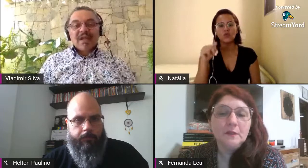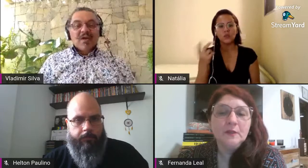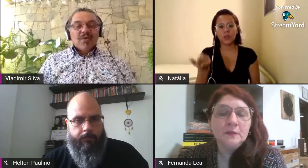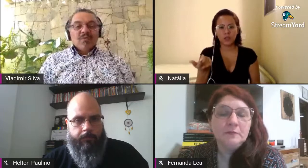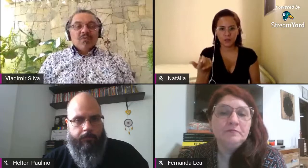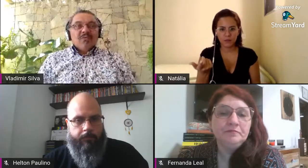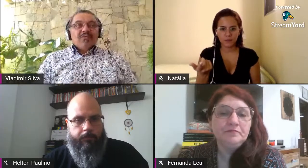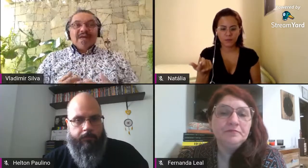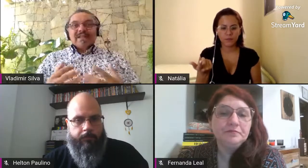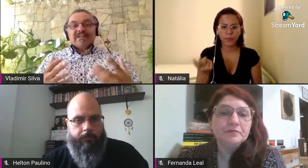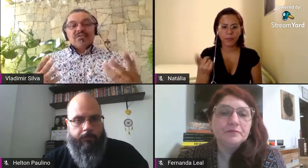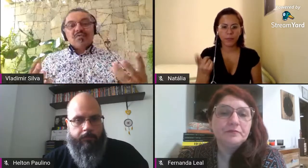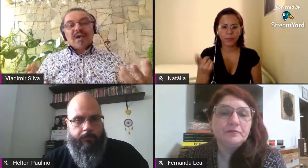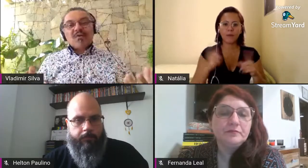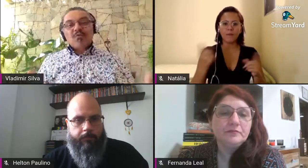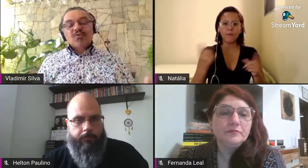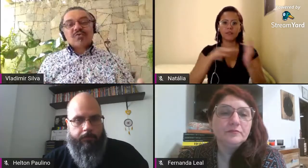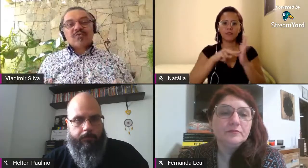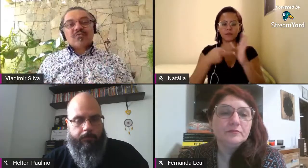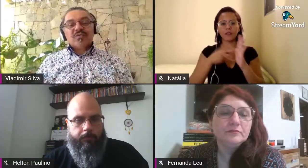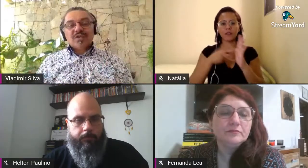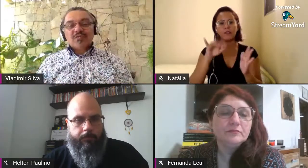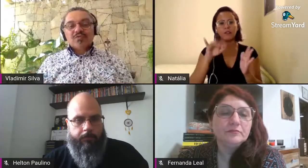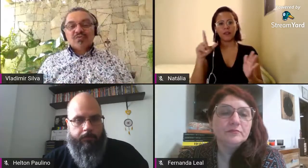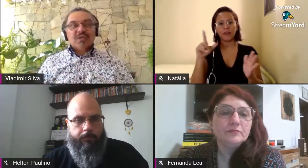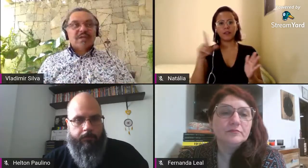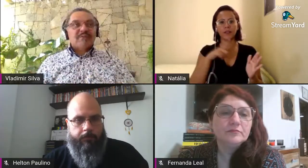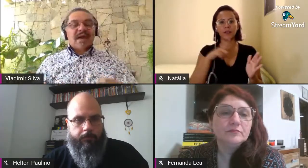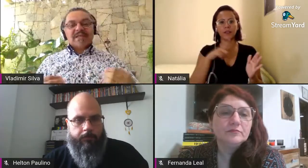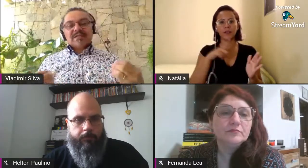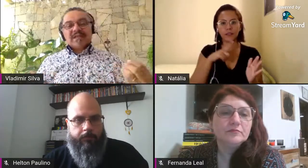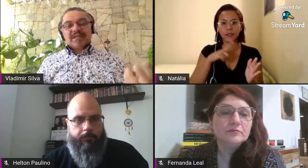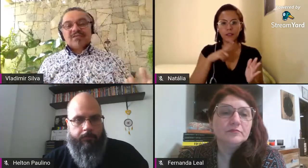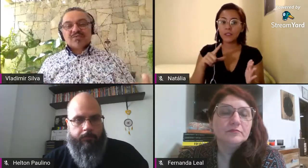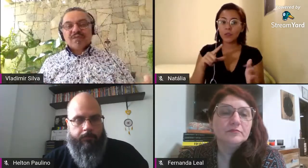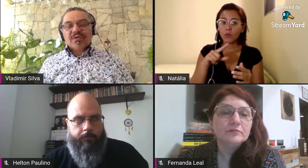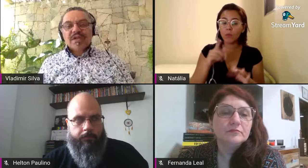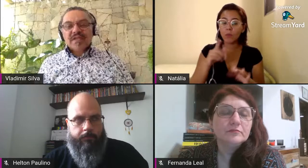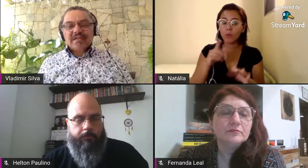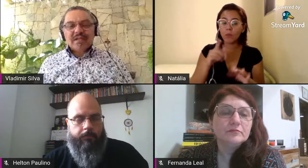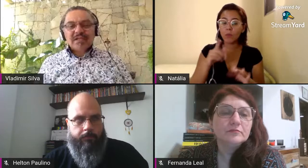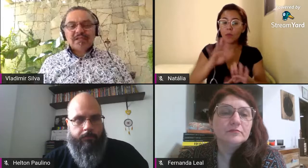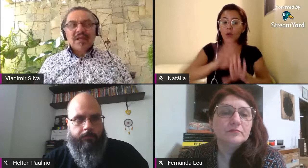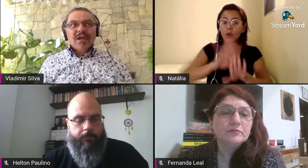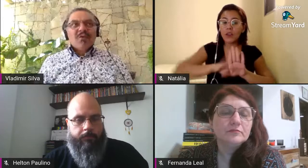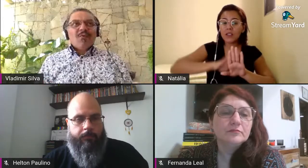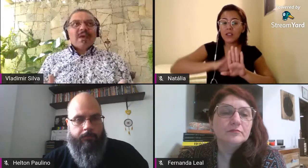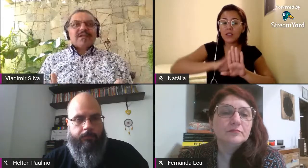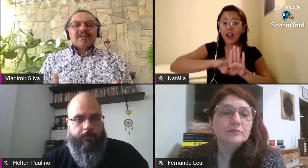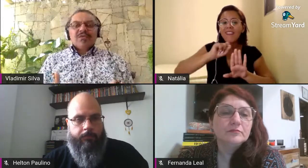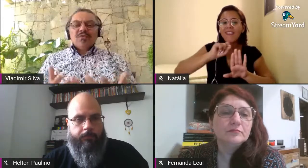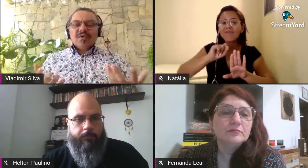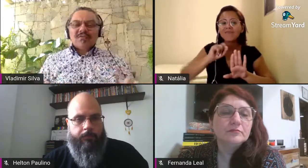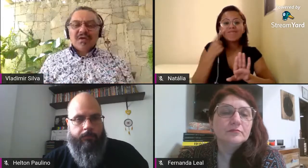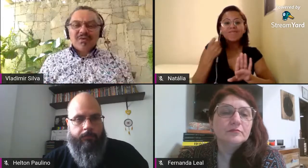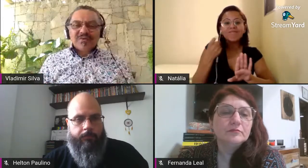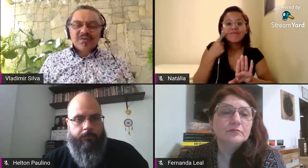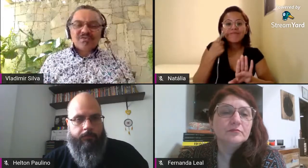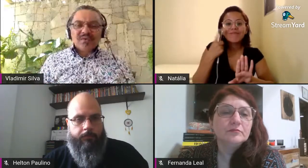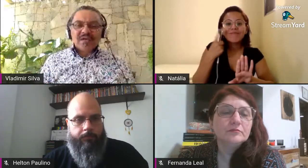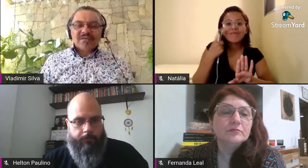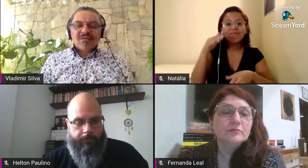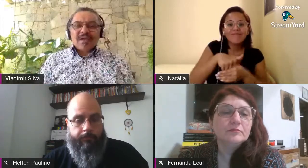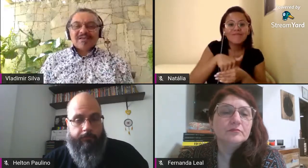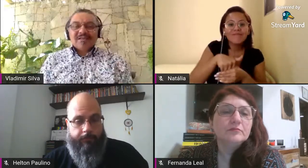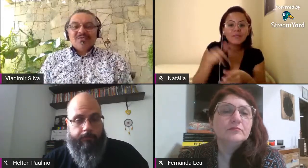né? Fala-se de um recurso do Fundo de Cultura de mais de 300 mil que existe. Como é que se nunca falou